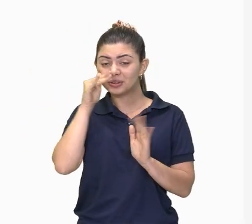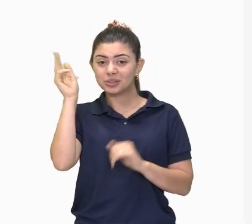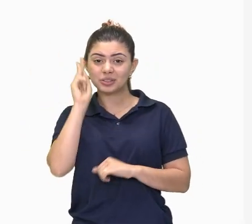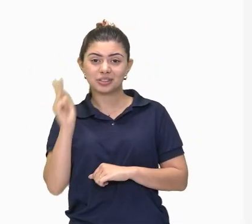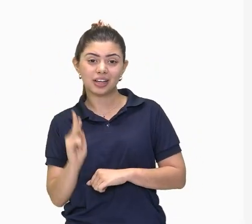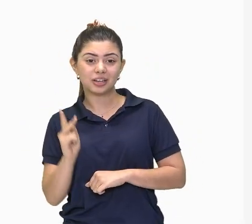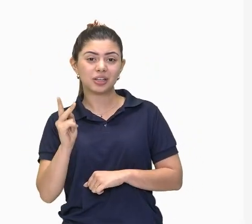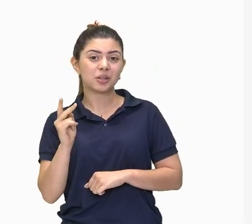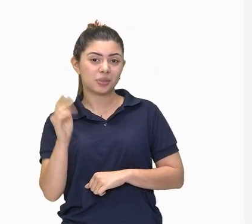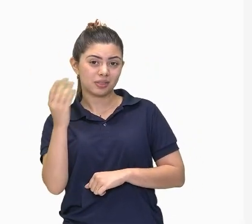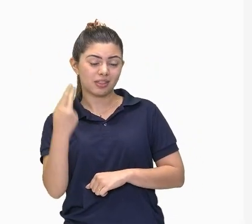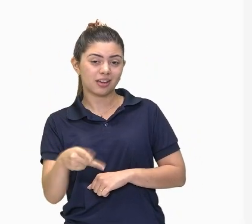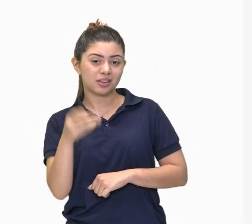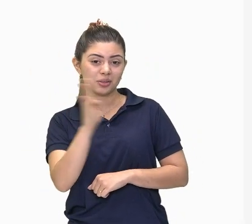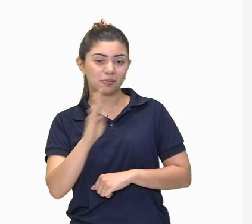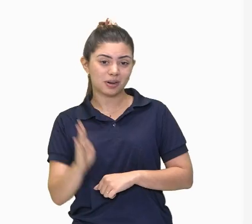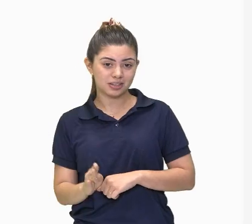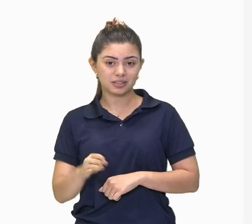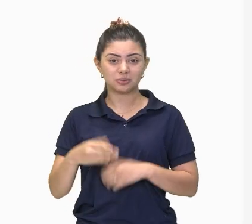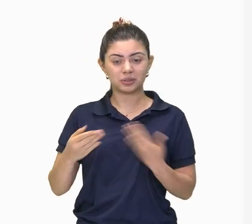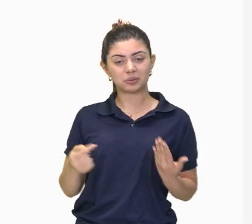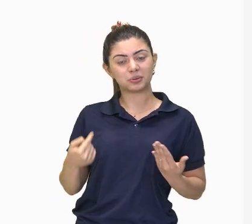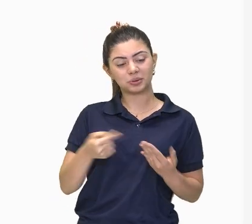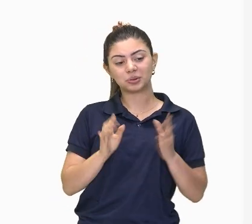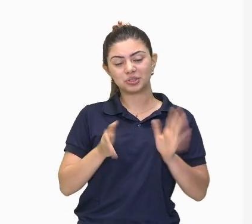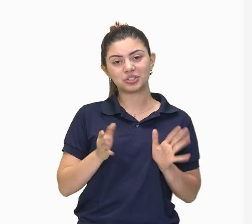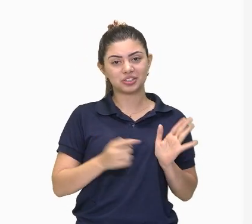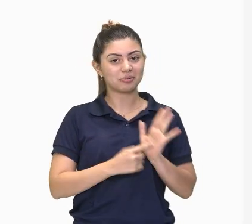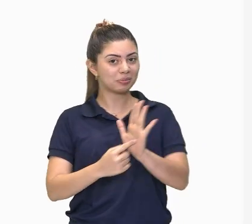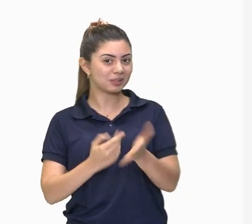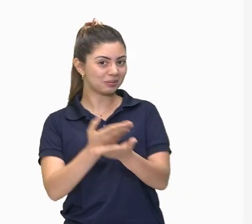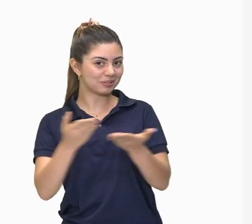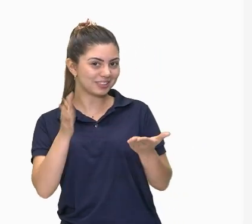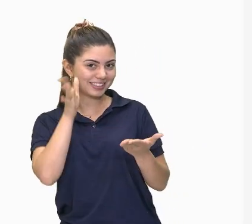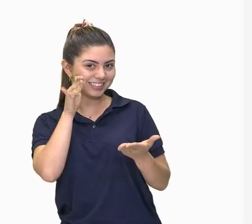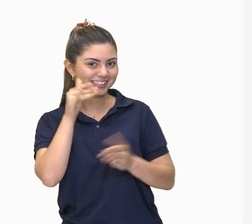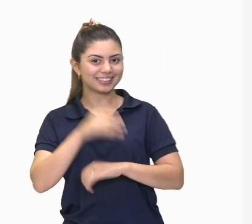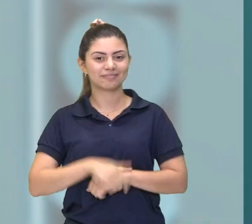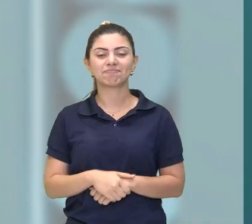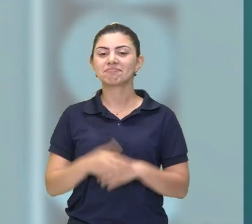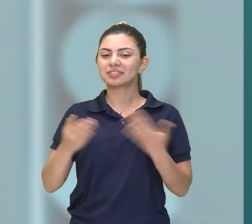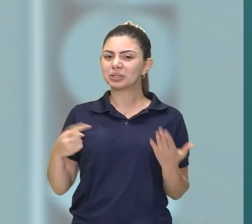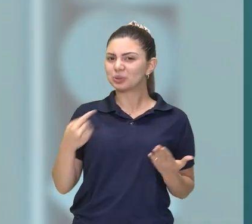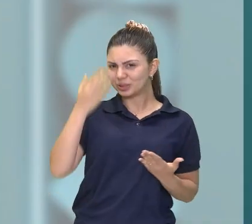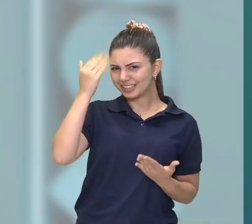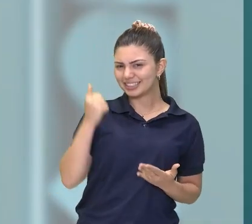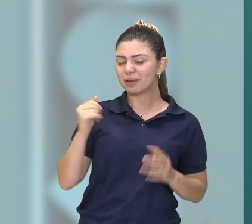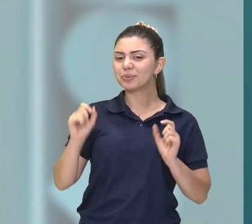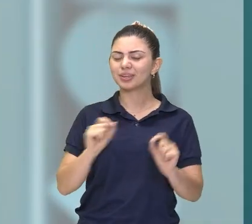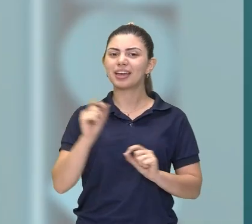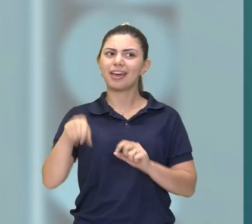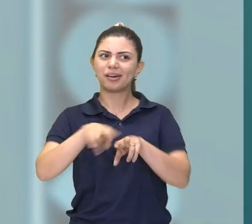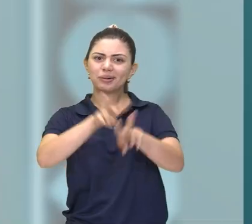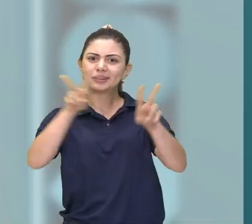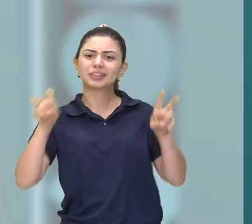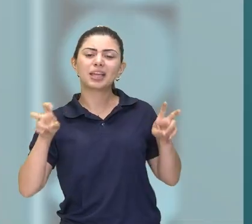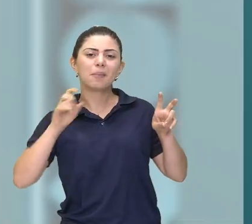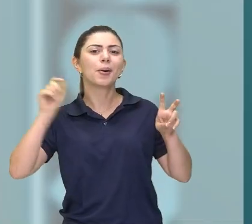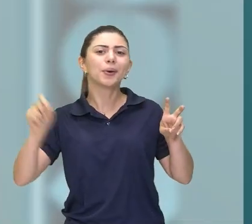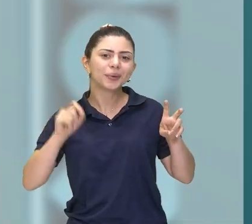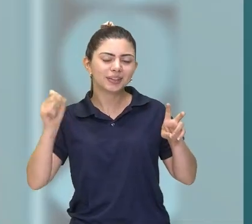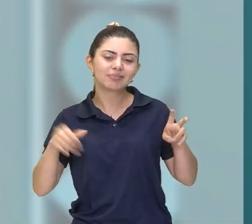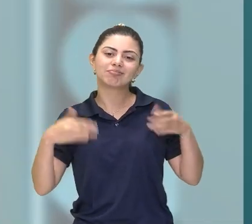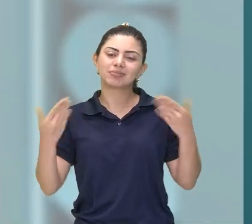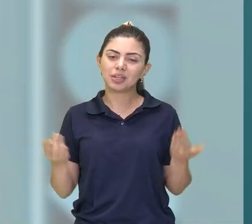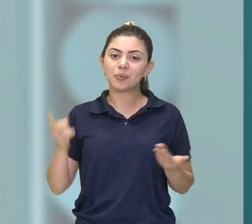do Brasil que separamos para os curiosos. Então, eu já sei que o tópico a ser trabalhado, a ser falado,